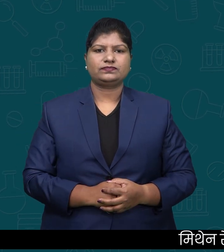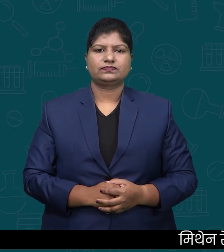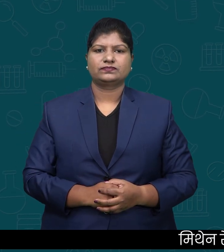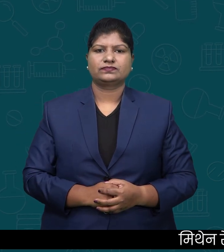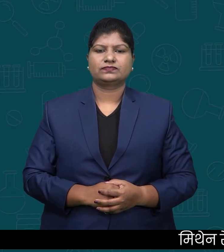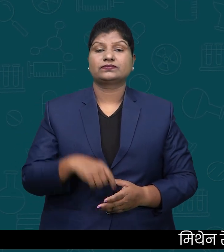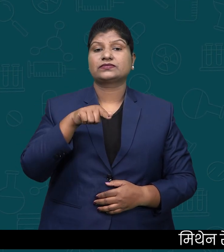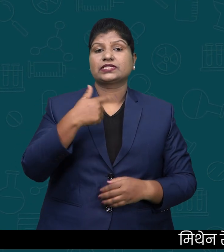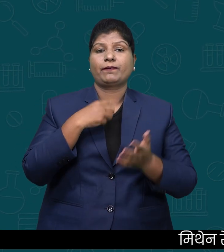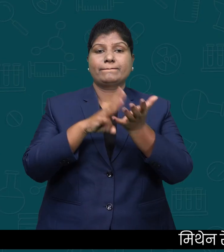मिथेन रेणूमध्ये CH4